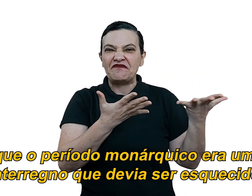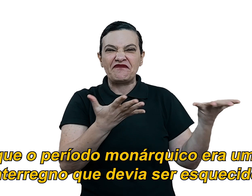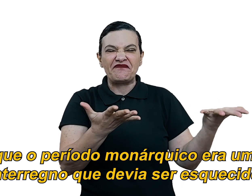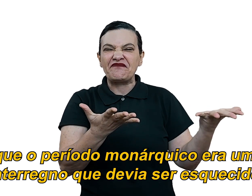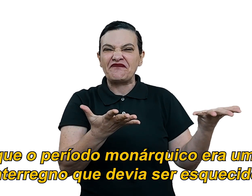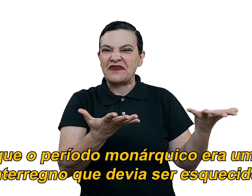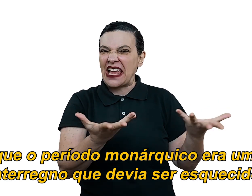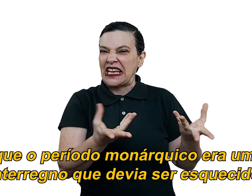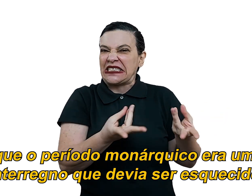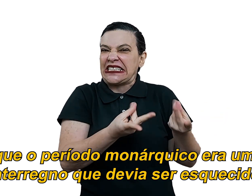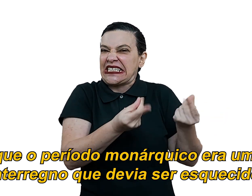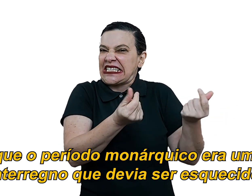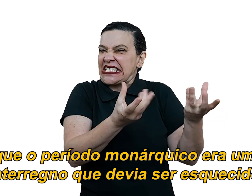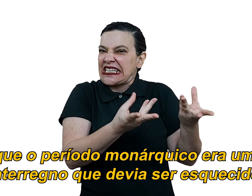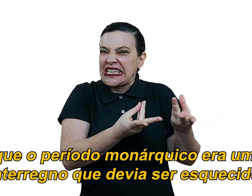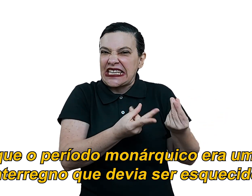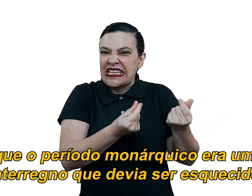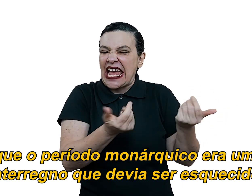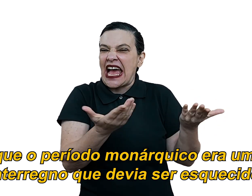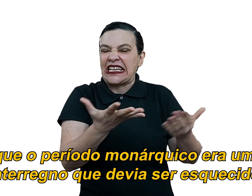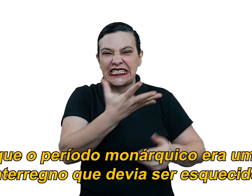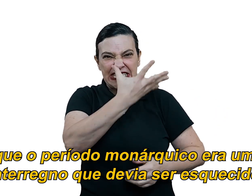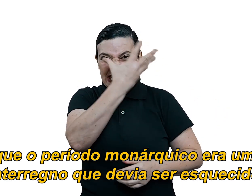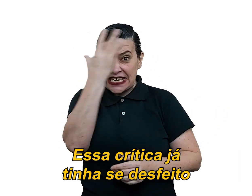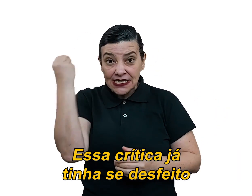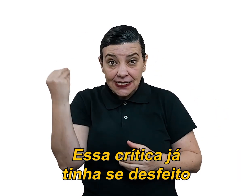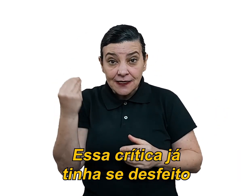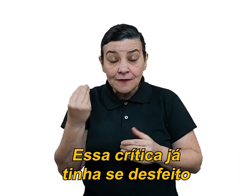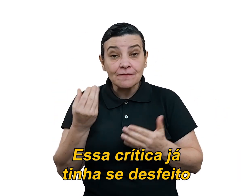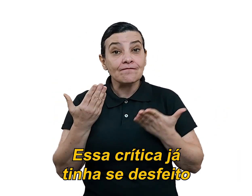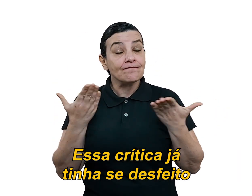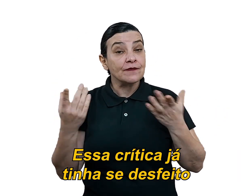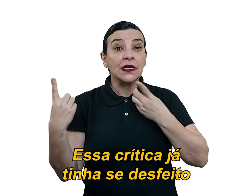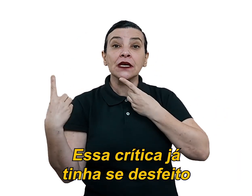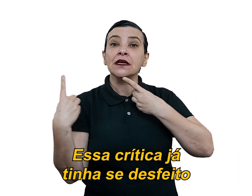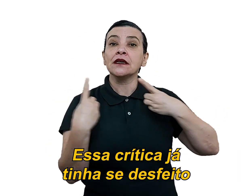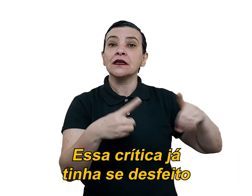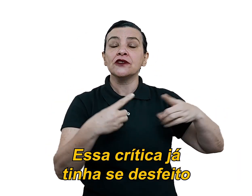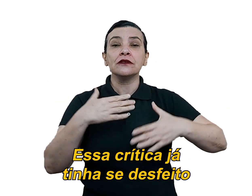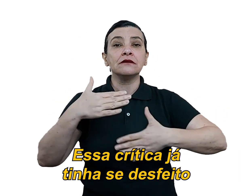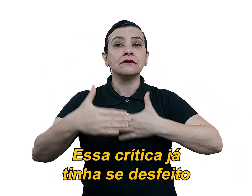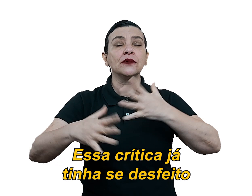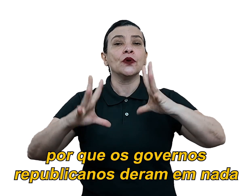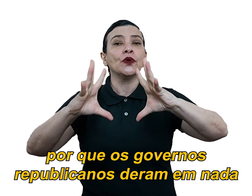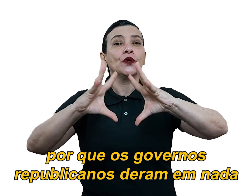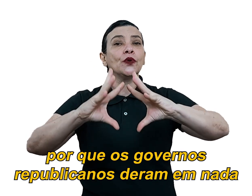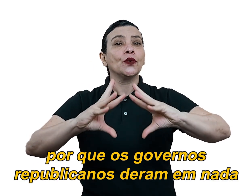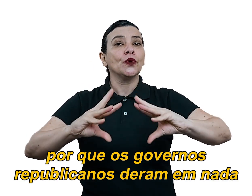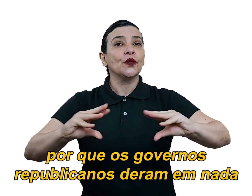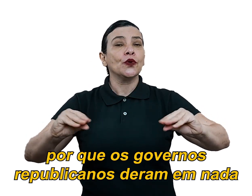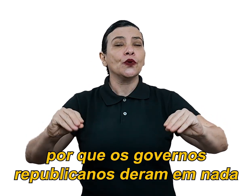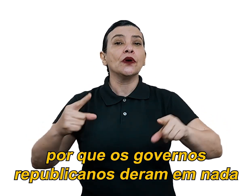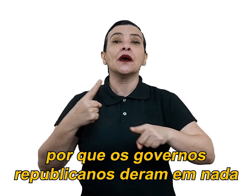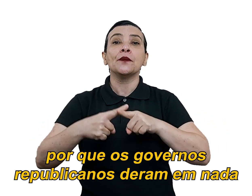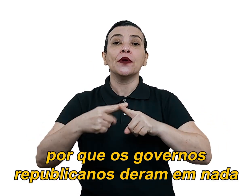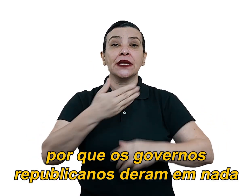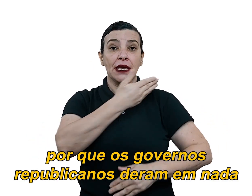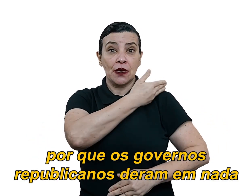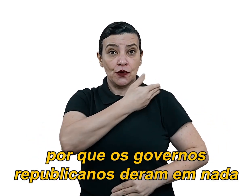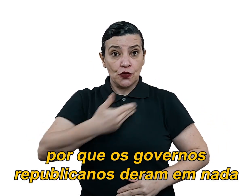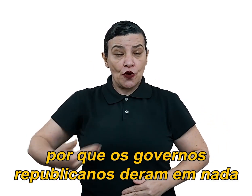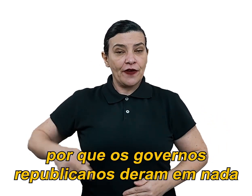era um interregno que devia ser esquecido, esta crítica já tinha se desfeito, porque os